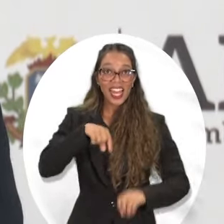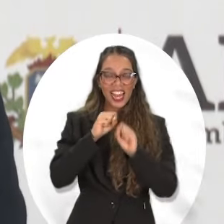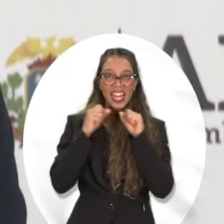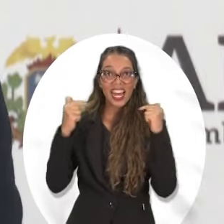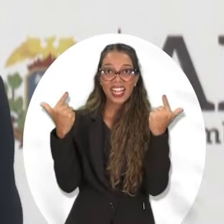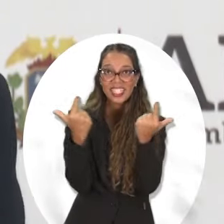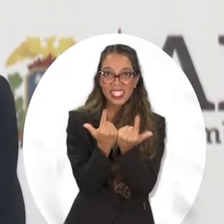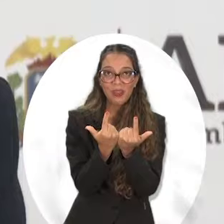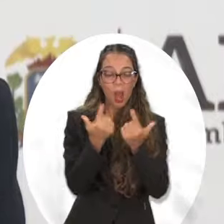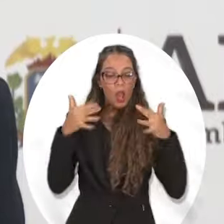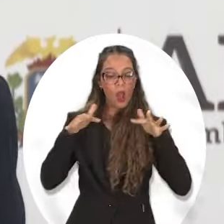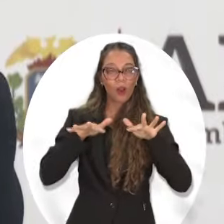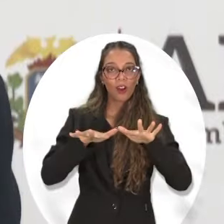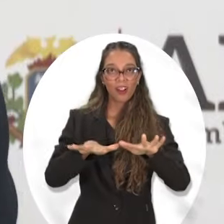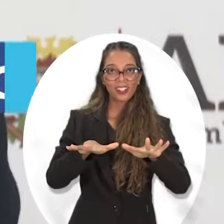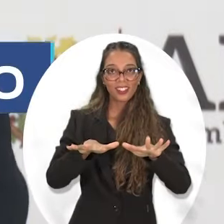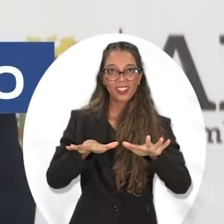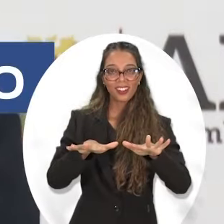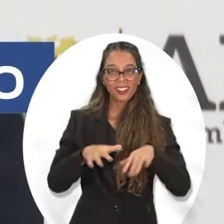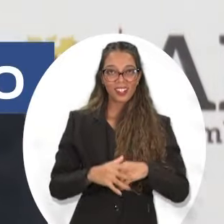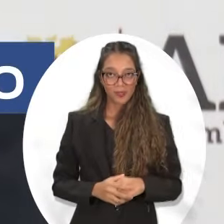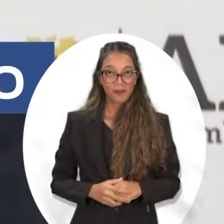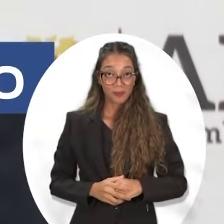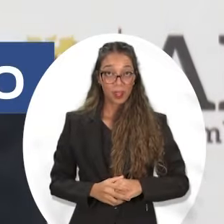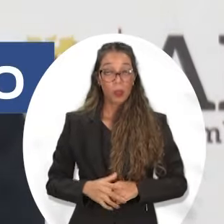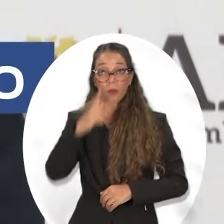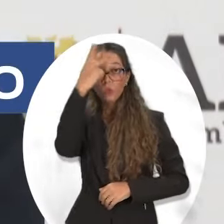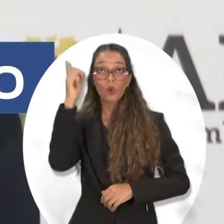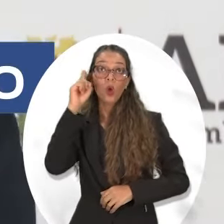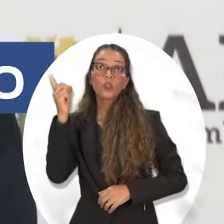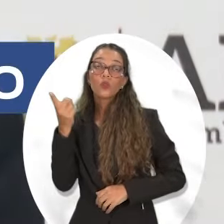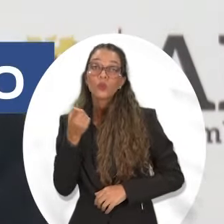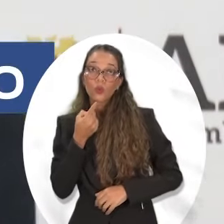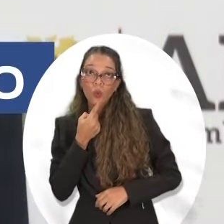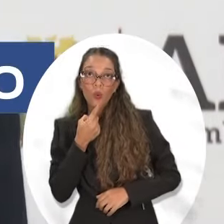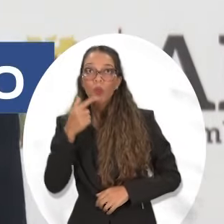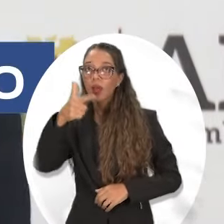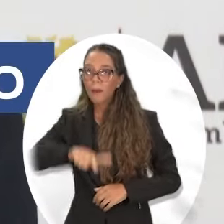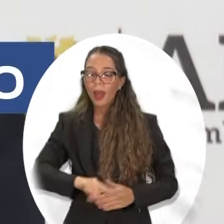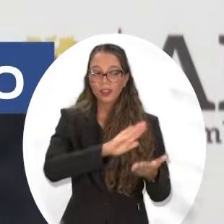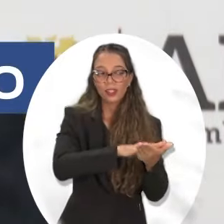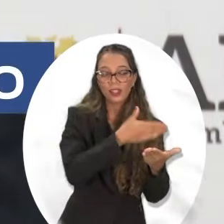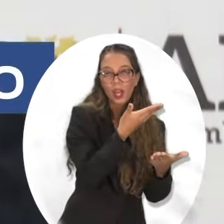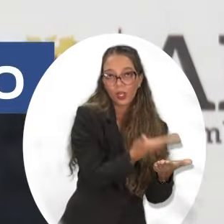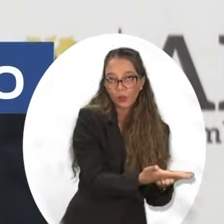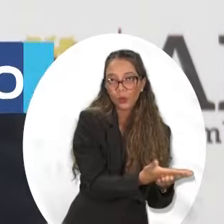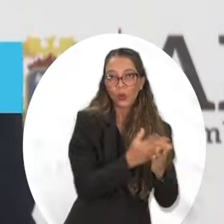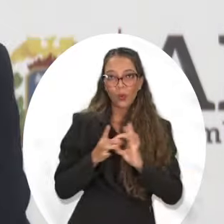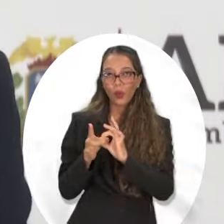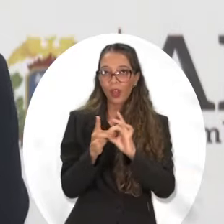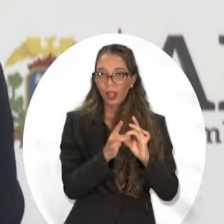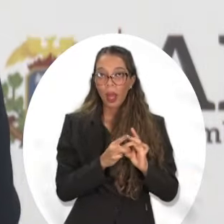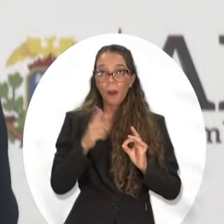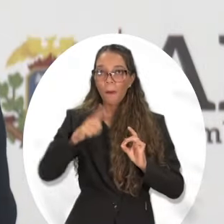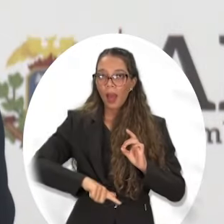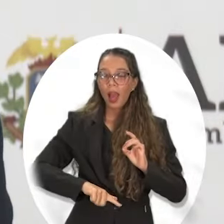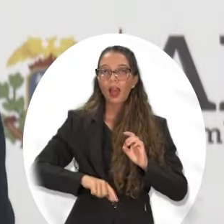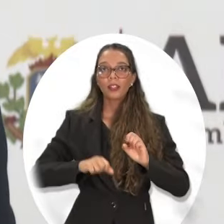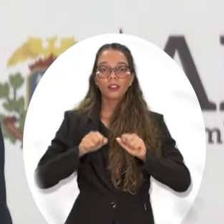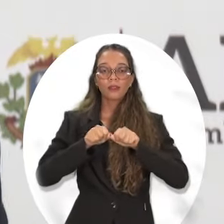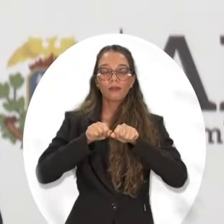processo que nós estamos fazendo aqui na Assembleia, de inclusão das pessoas surdas com os tradutores de